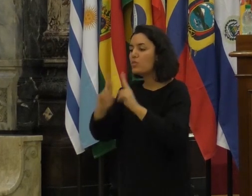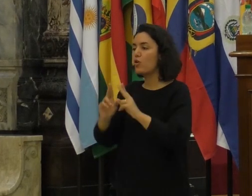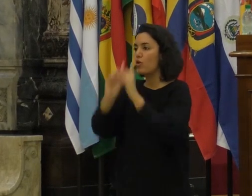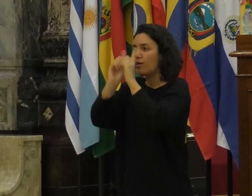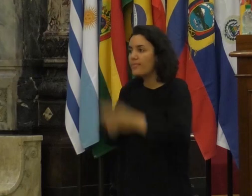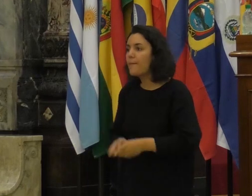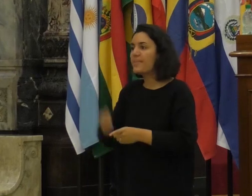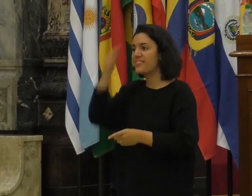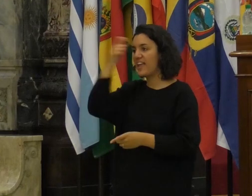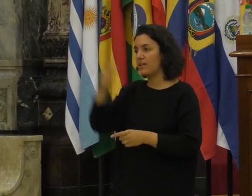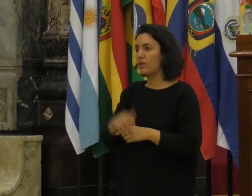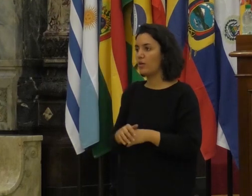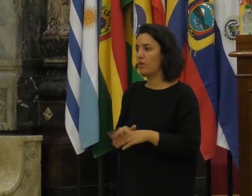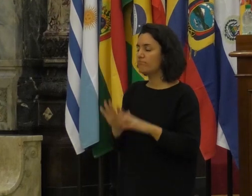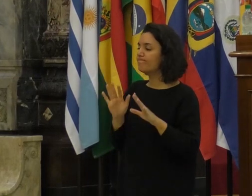¿No estará apareciendo una